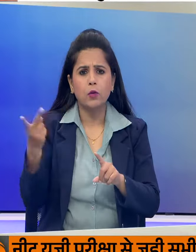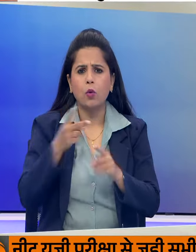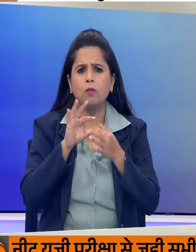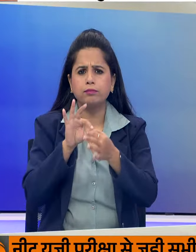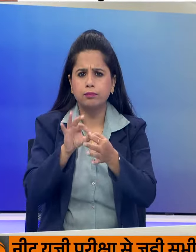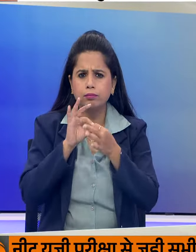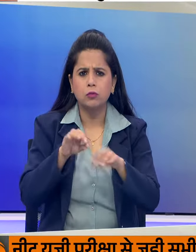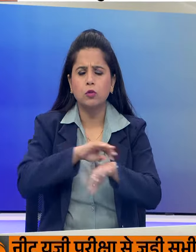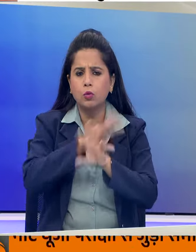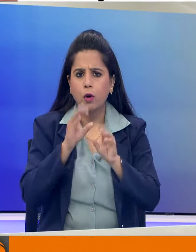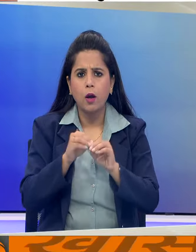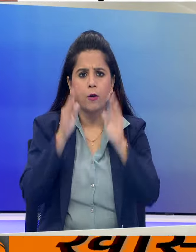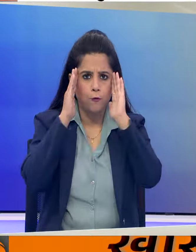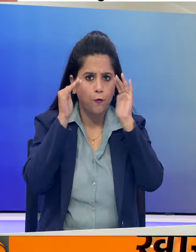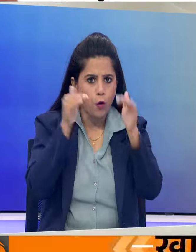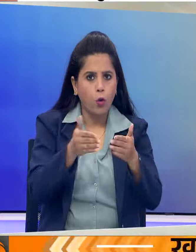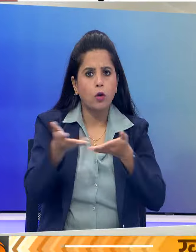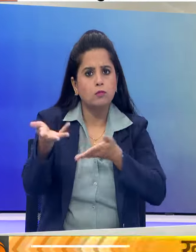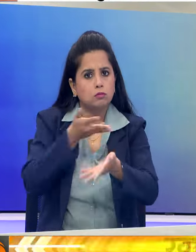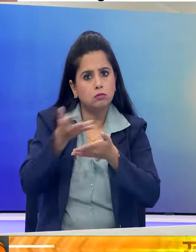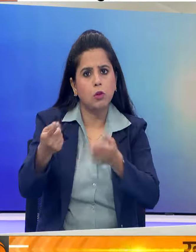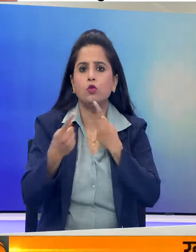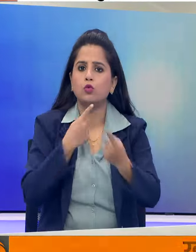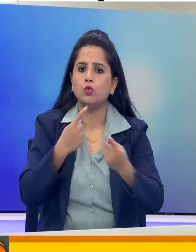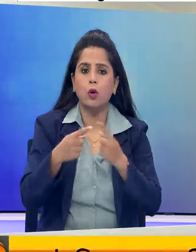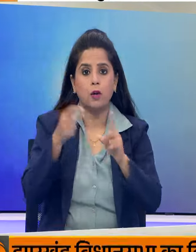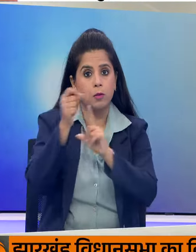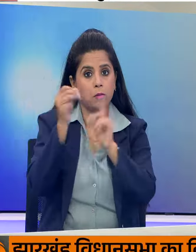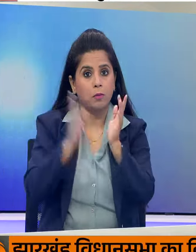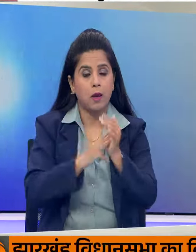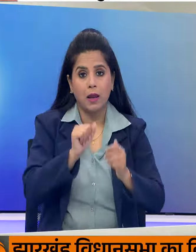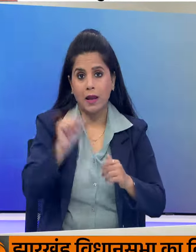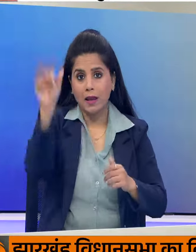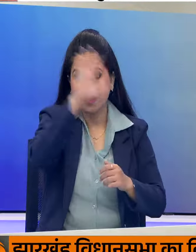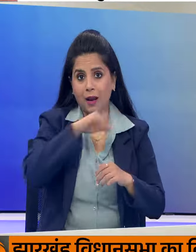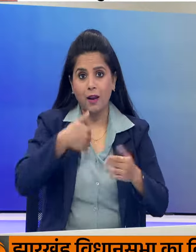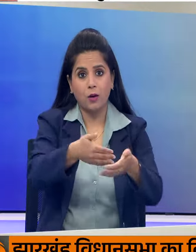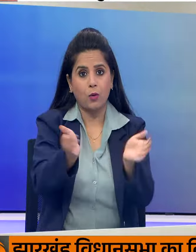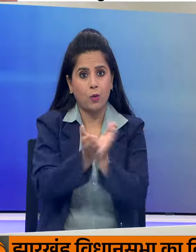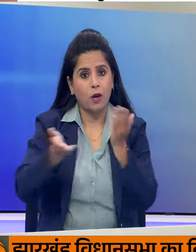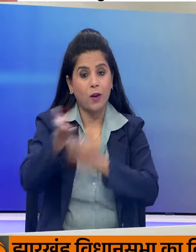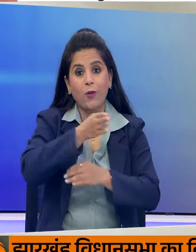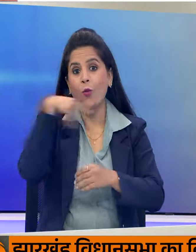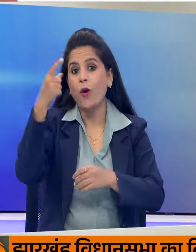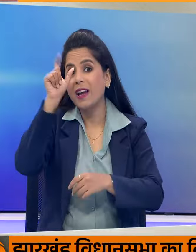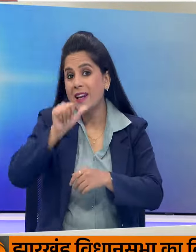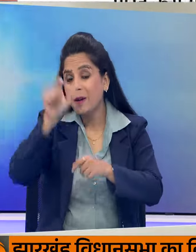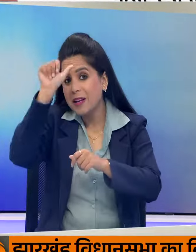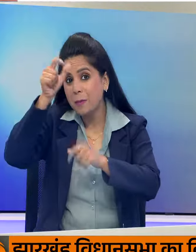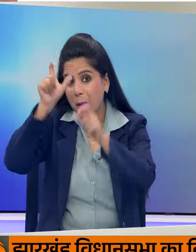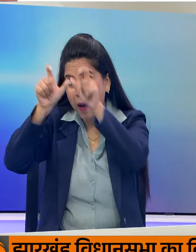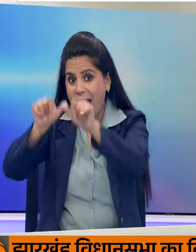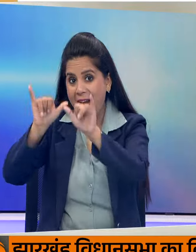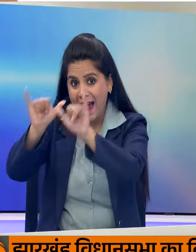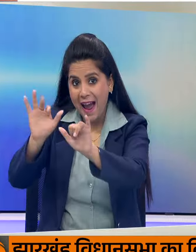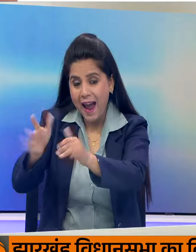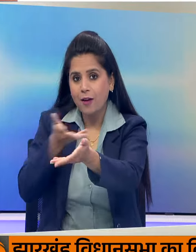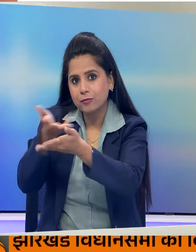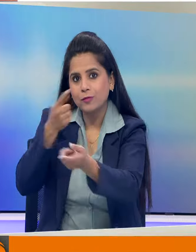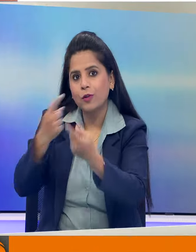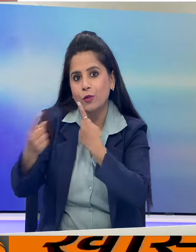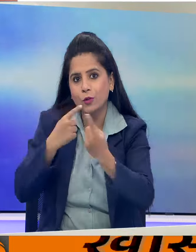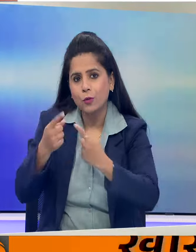के तमाम मुद्दों पर फोकस किया जाएगा। प्रधानमंत्री भारतीय समुदाय से भी बातचीत करेंगे। प्रधानमंत्री के इस दौरे को